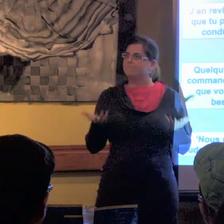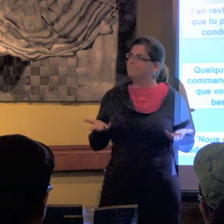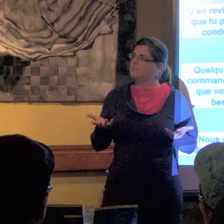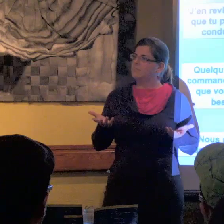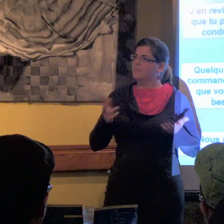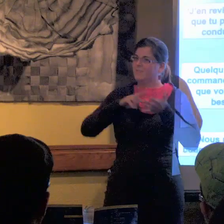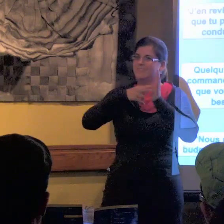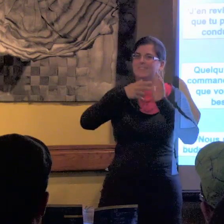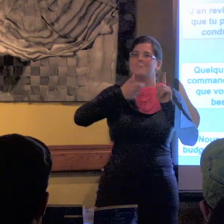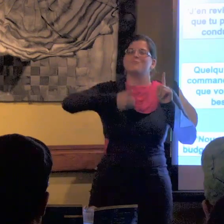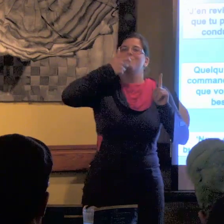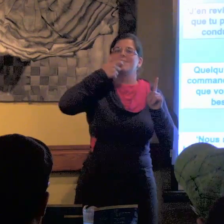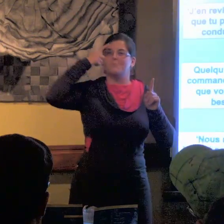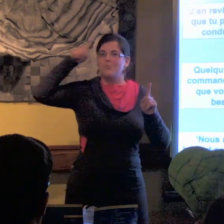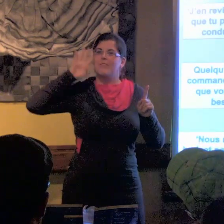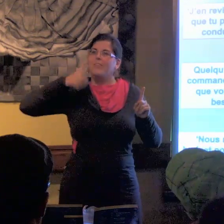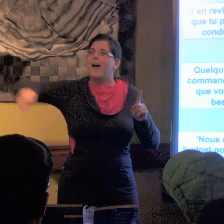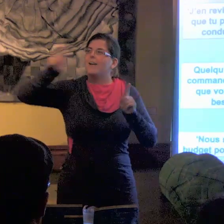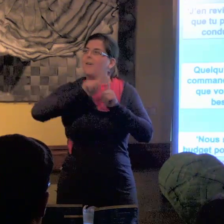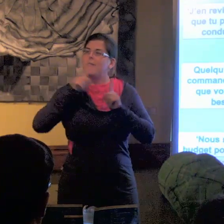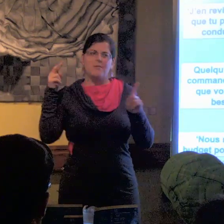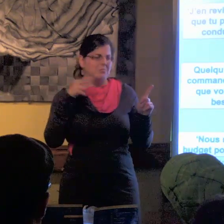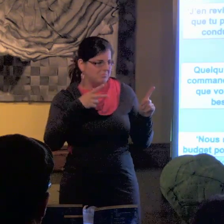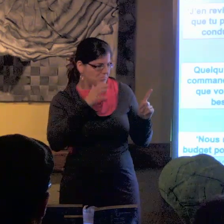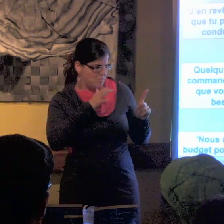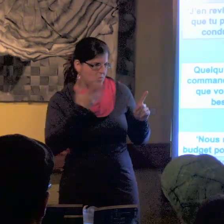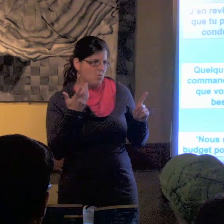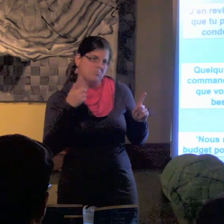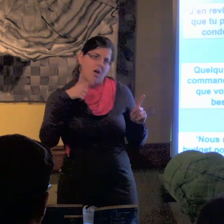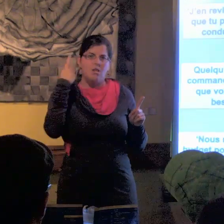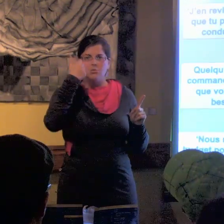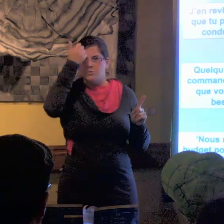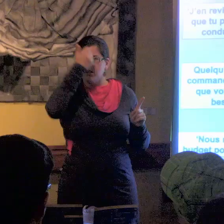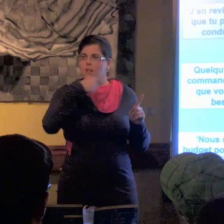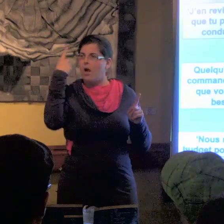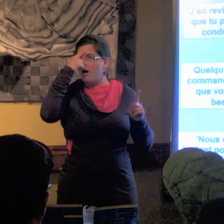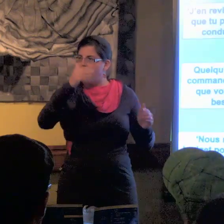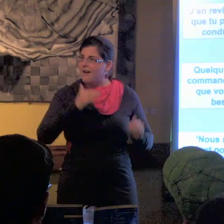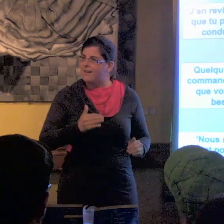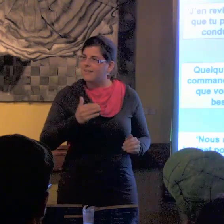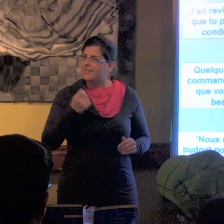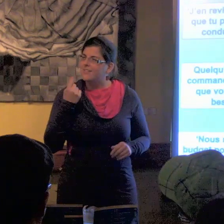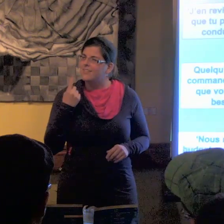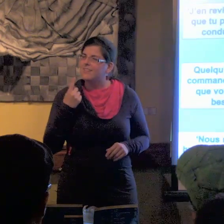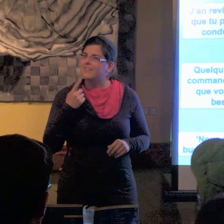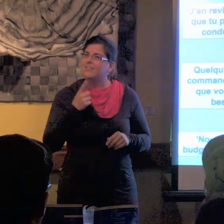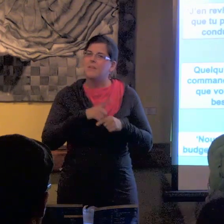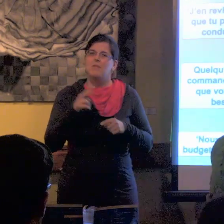avec la communication, alors que c'est le principal handicap des personnes sourdes. Alors, pour les entendants, bien, des